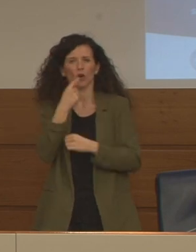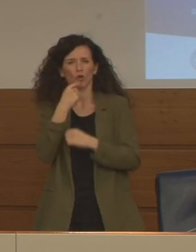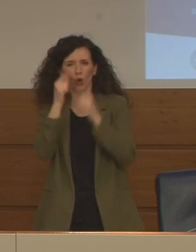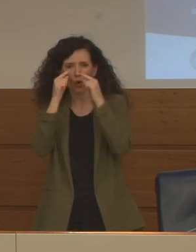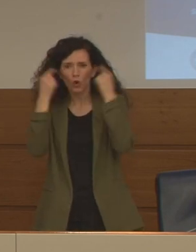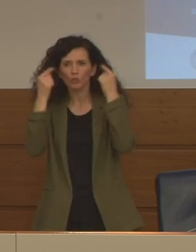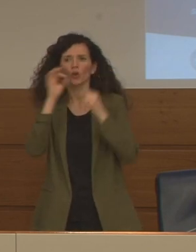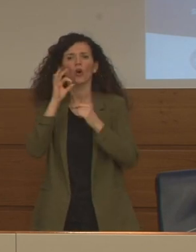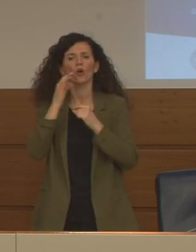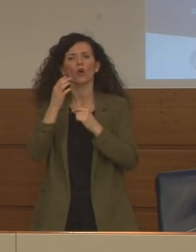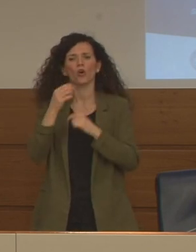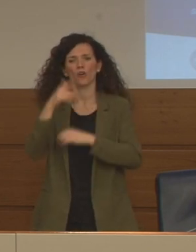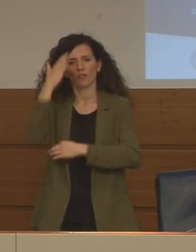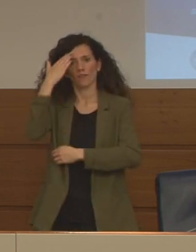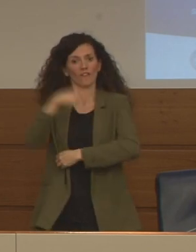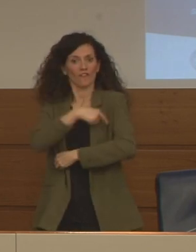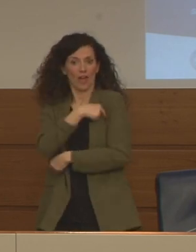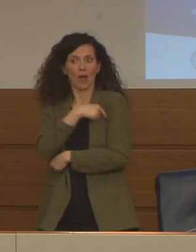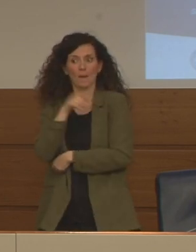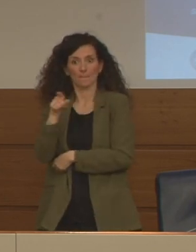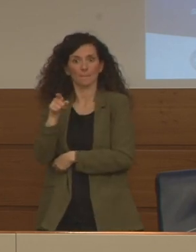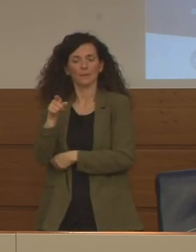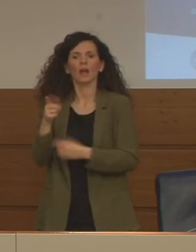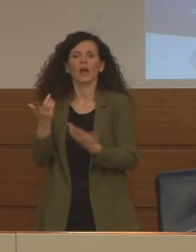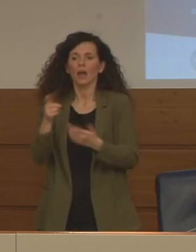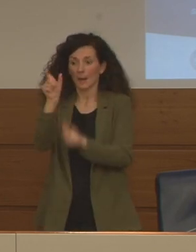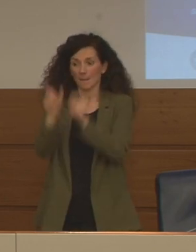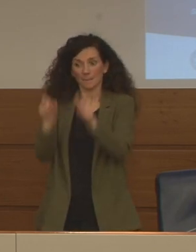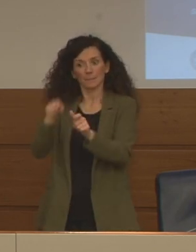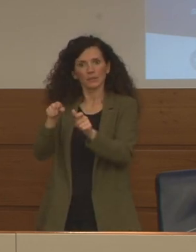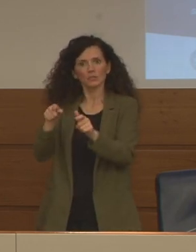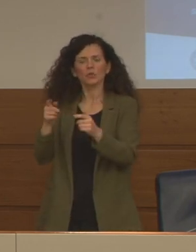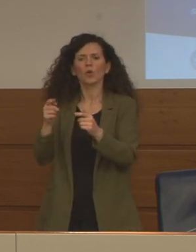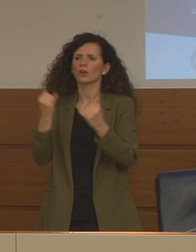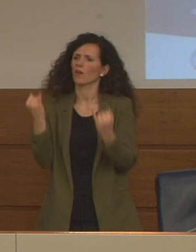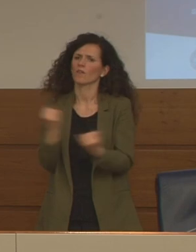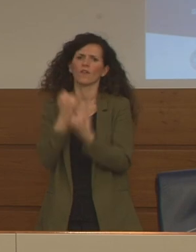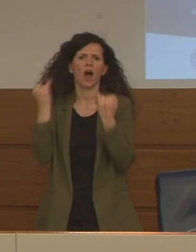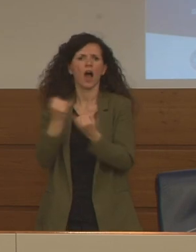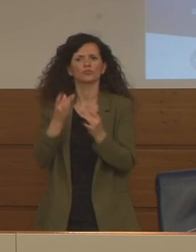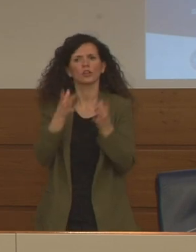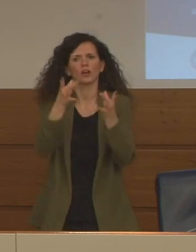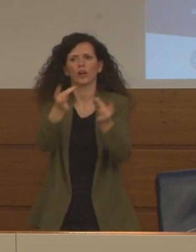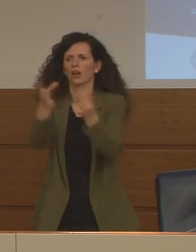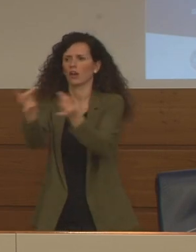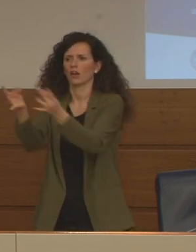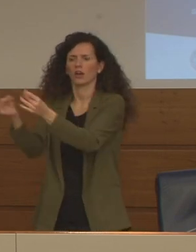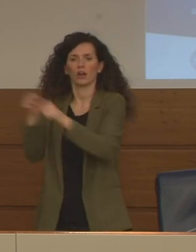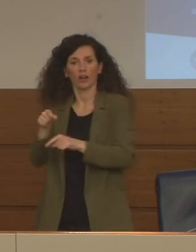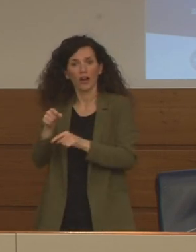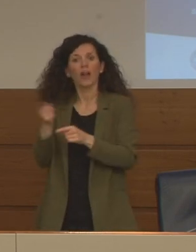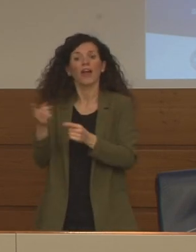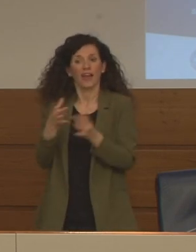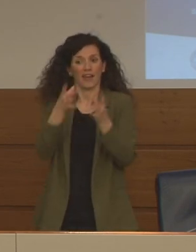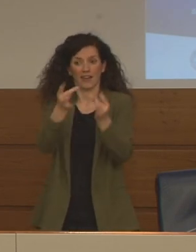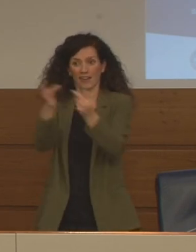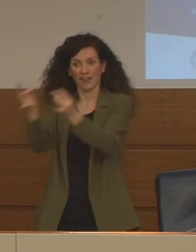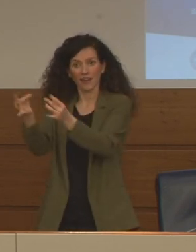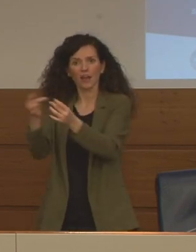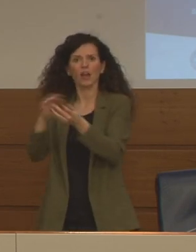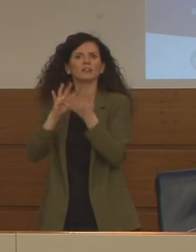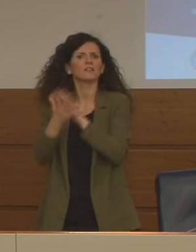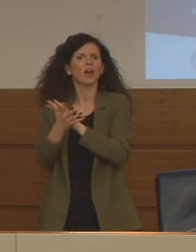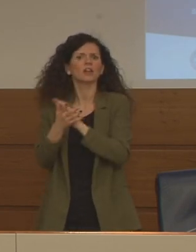linea di febbre quelle potenzialmente sono le persone che più facilmente possono trasmettere e trasmetteranno tanto più tanto più sono